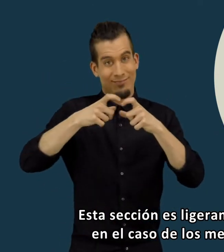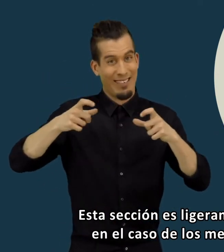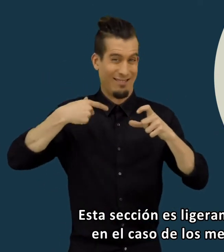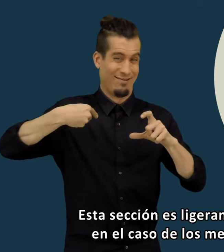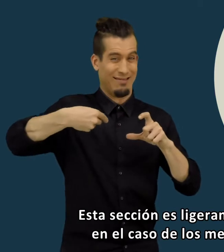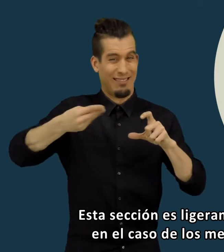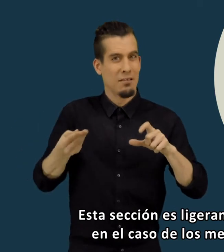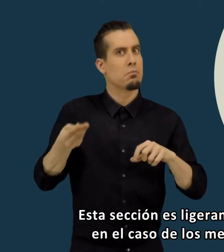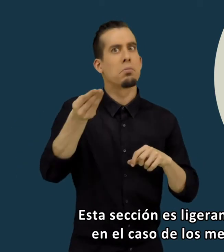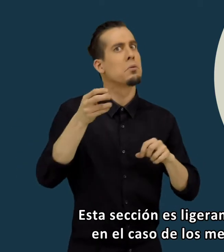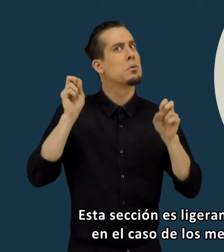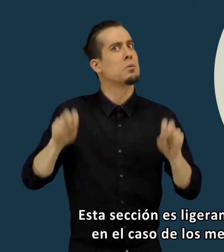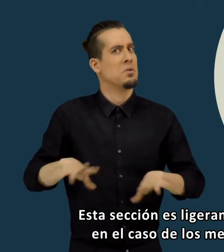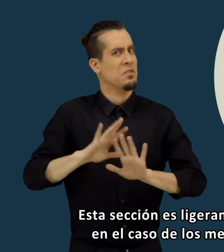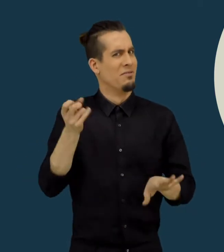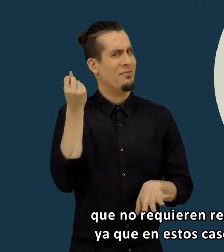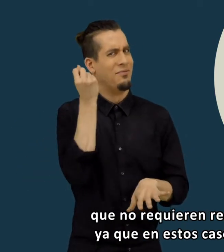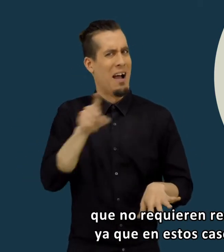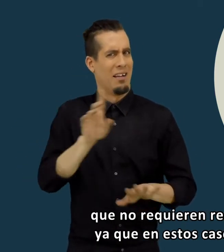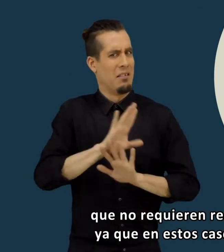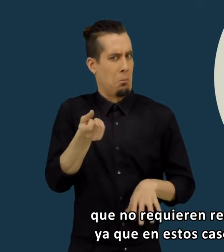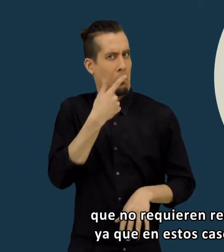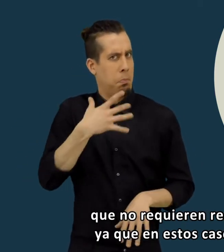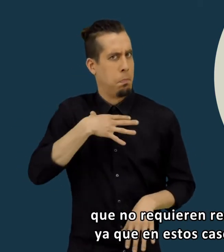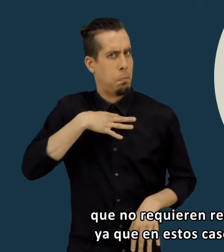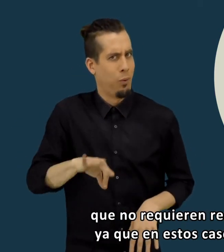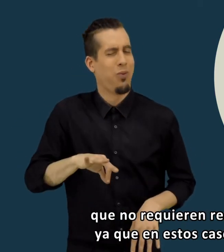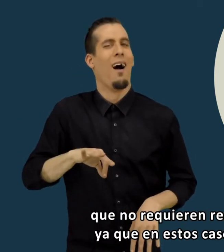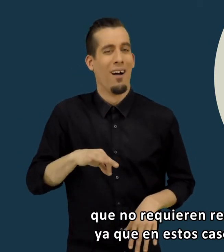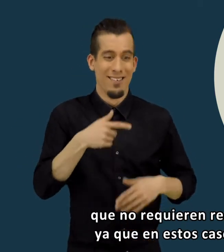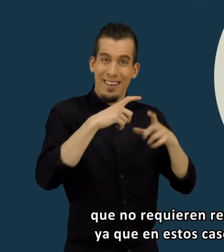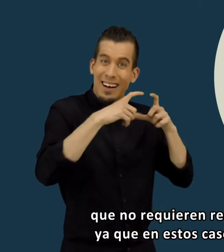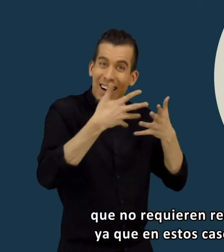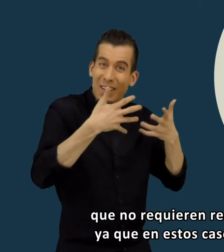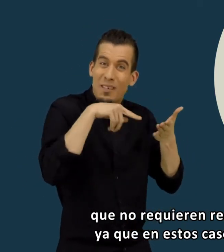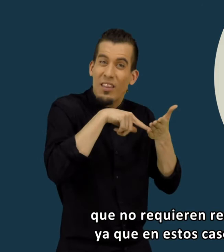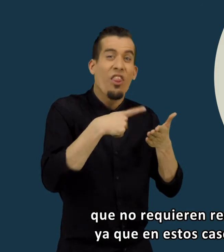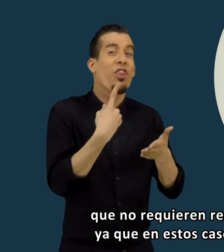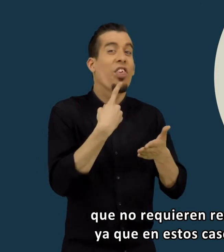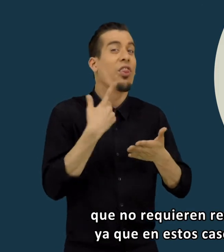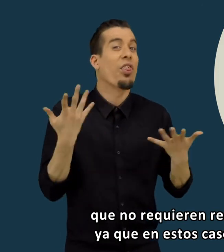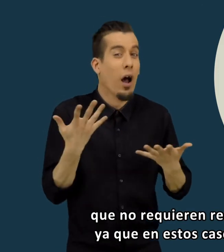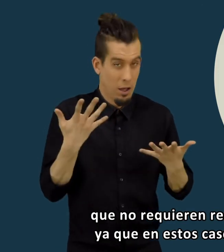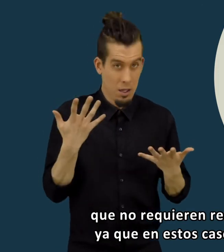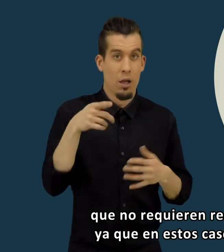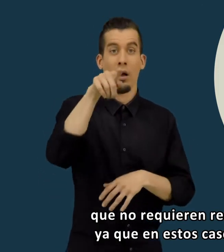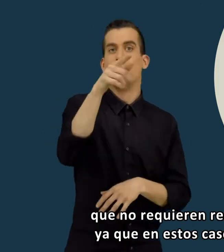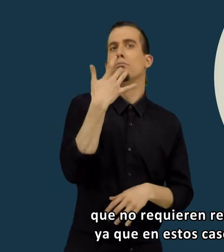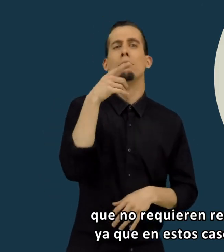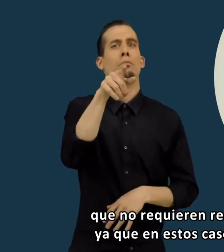caso de los medicamentos que no requieren receta médica, ya que en estos casos se indica